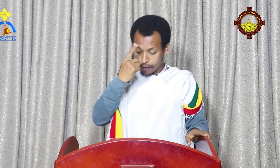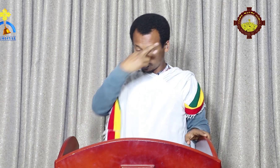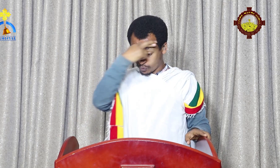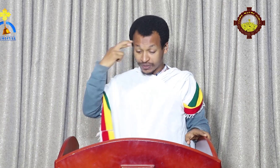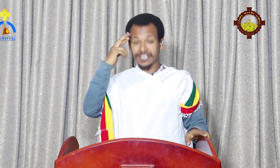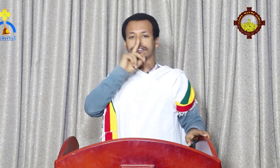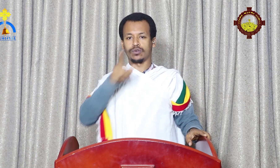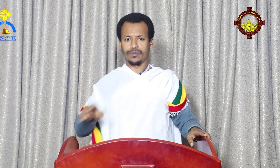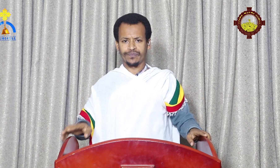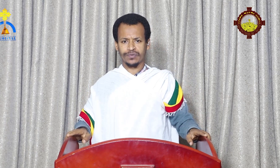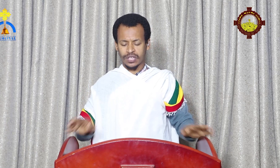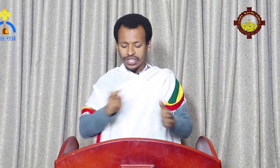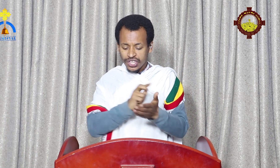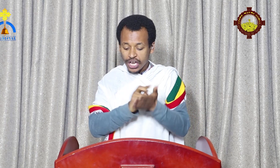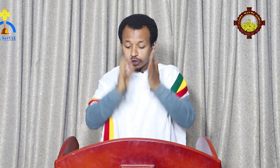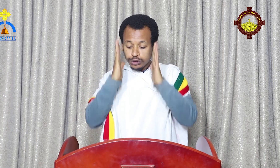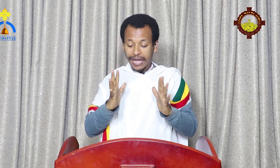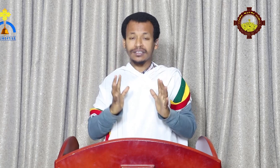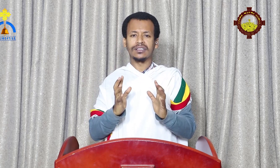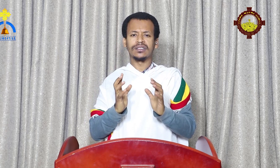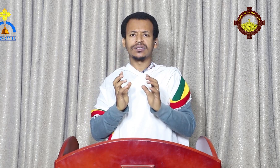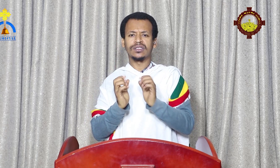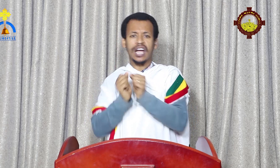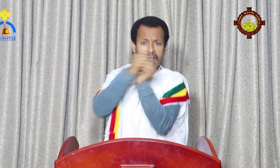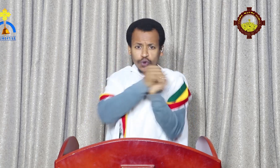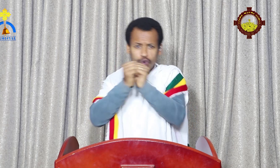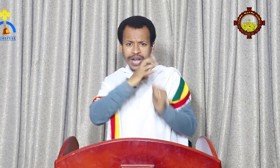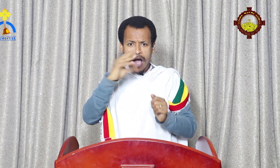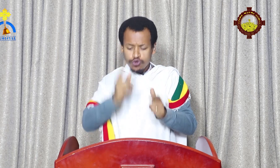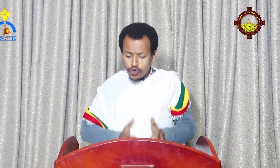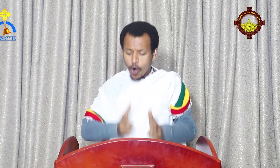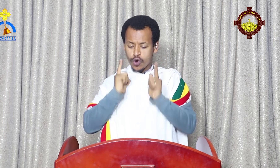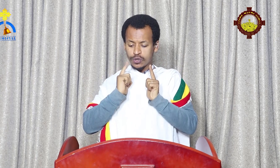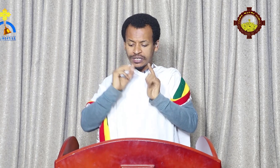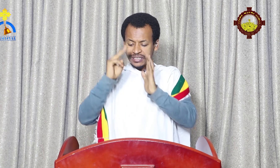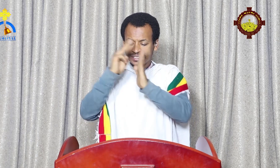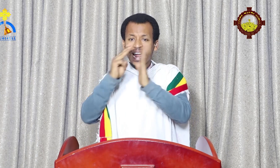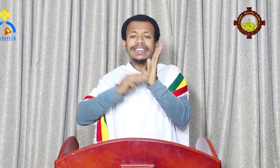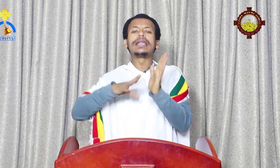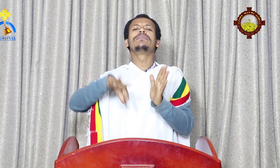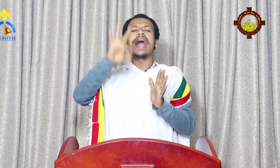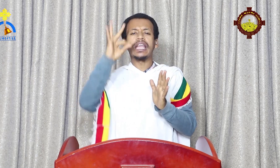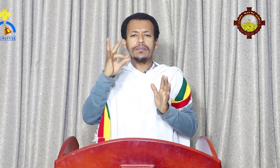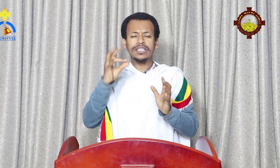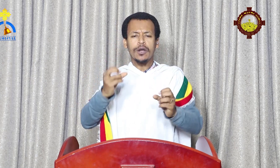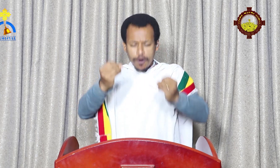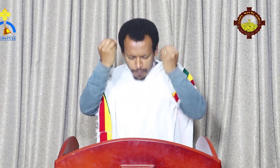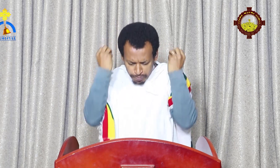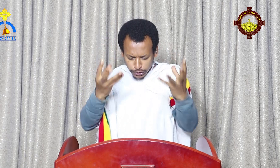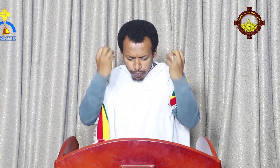አንዱ ምክንያት ነው። የቅዱሳን ተጋድሎ እና ኑሮ ስርዓት የምናገኝበት